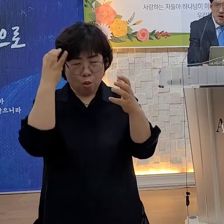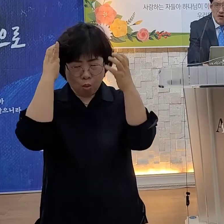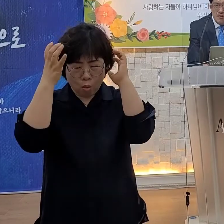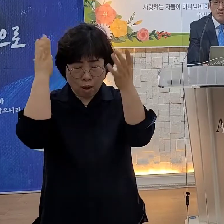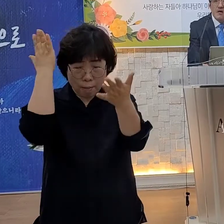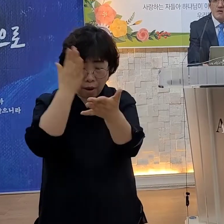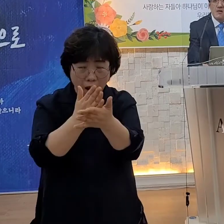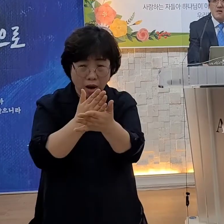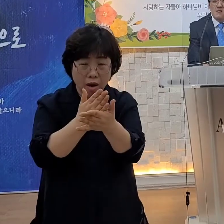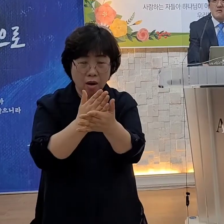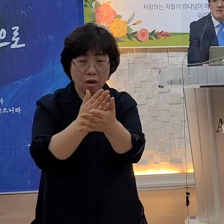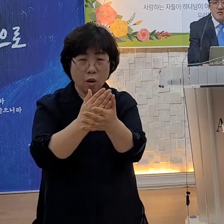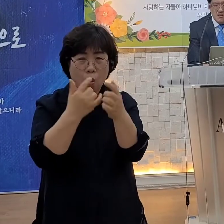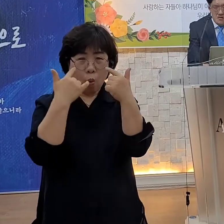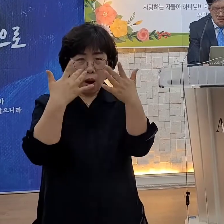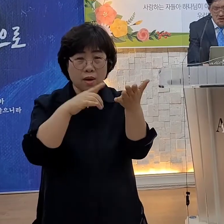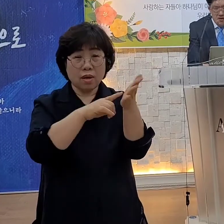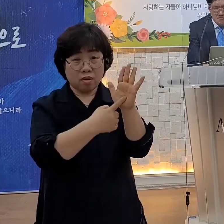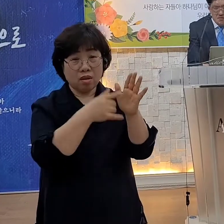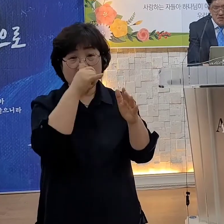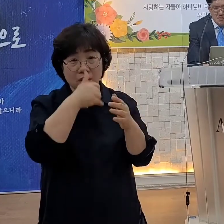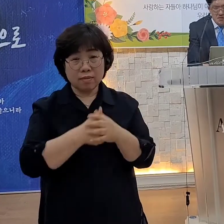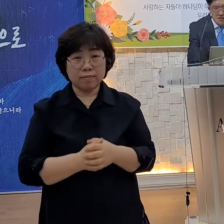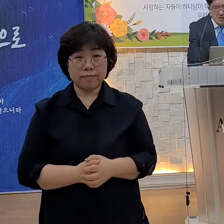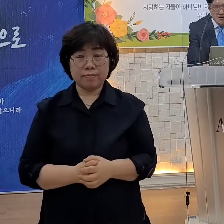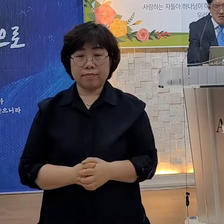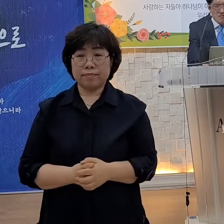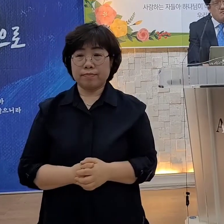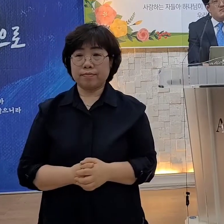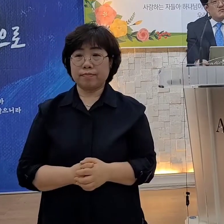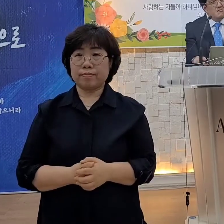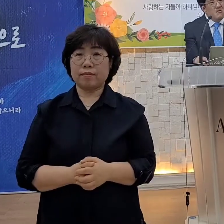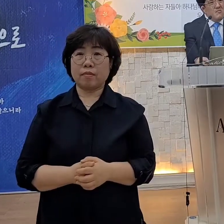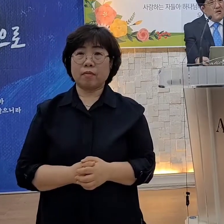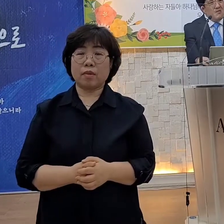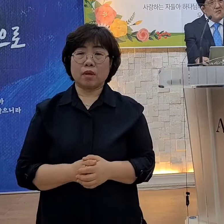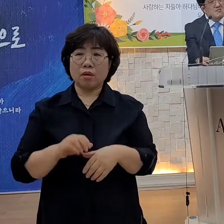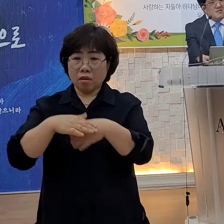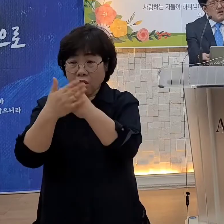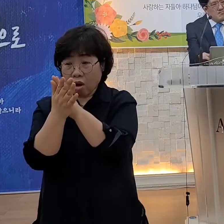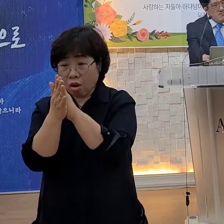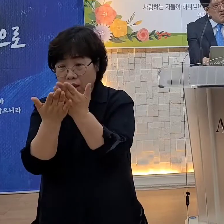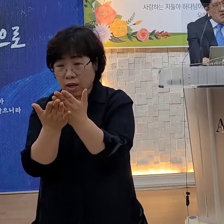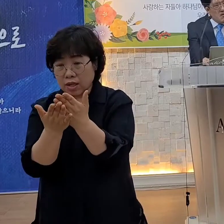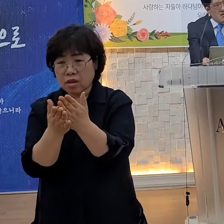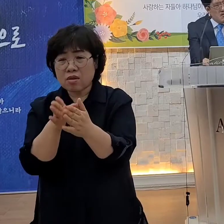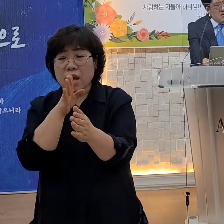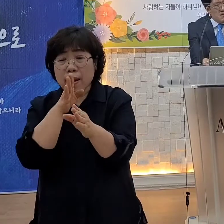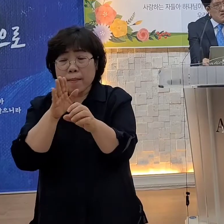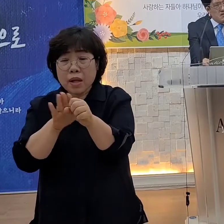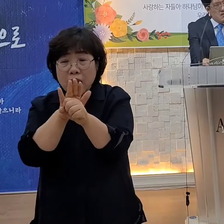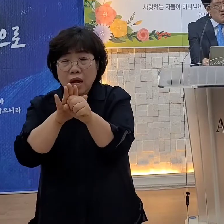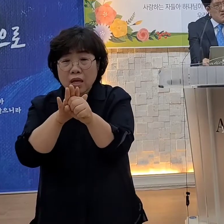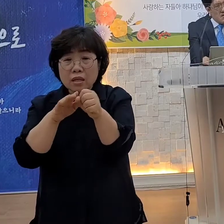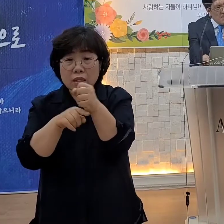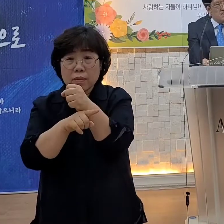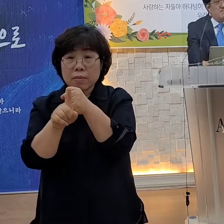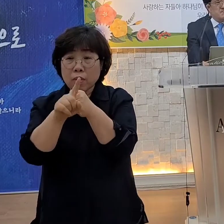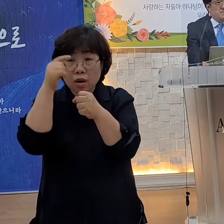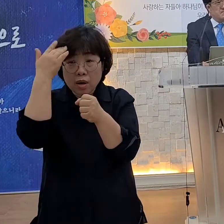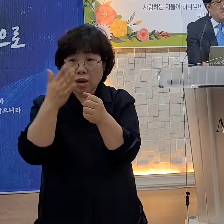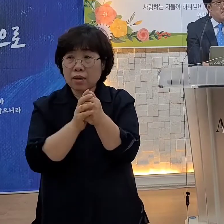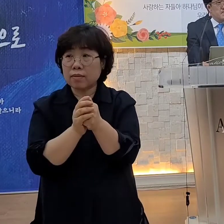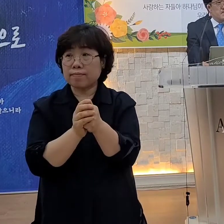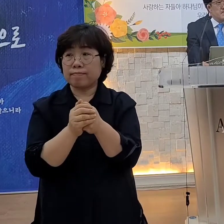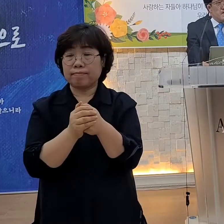마라. 이렇게 성경 이야기합니다. 그러면 성경이 말하는 진짜 사랑은 뭡니까? 그 다음은